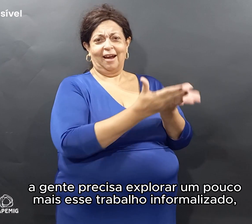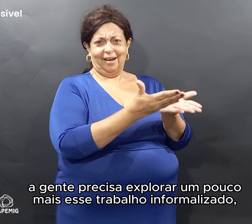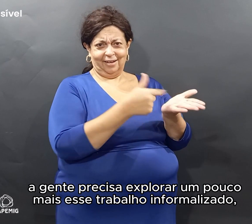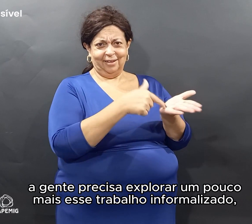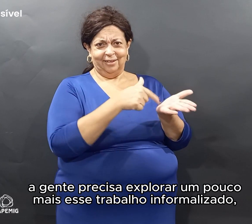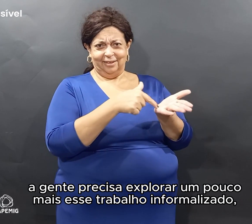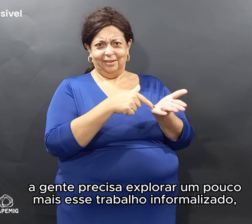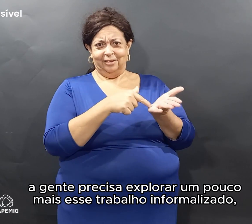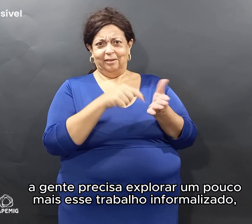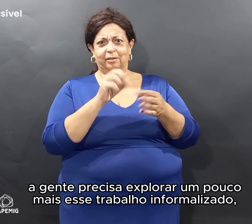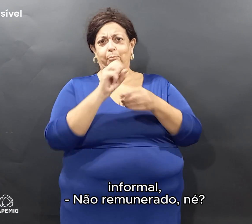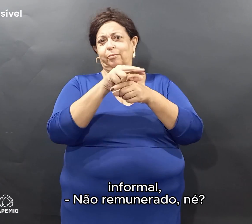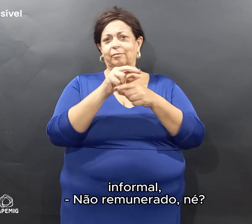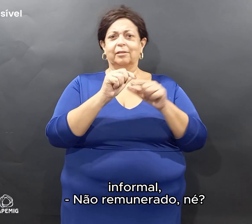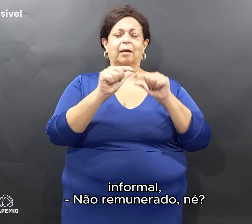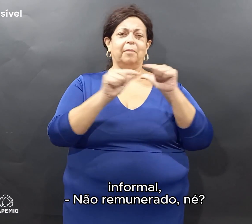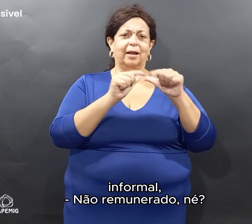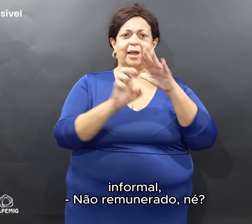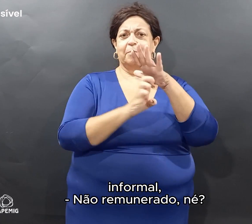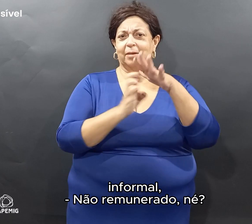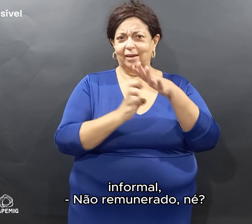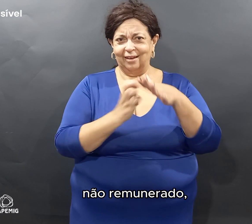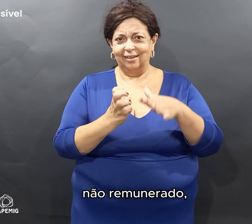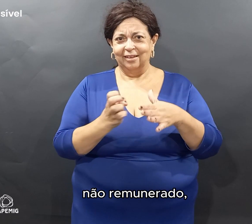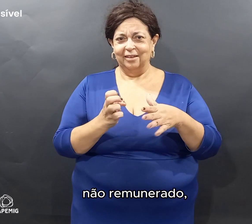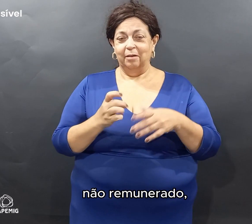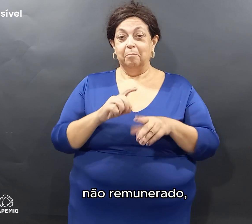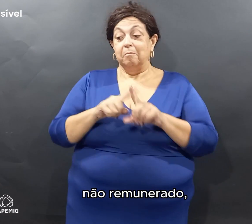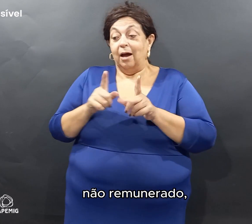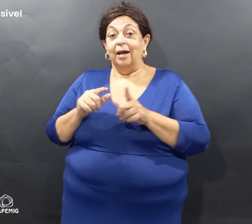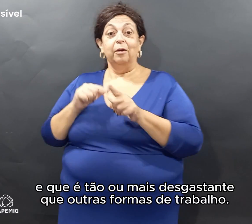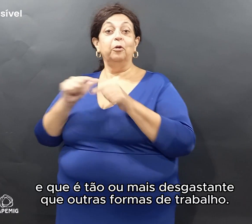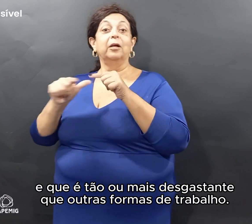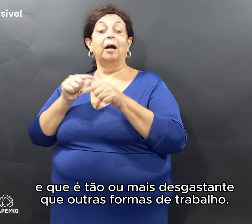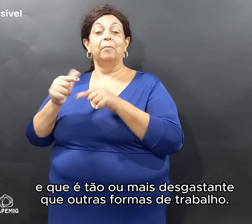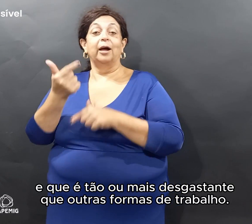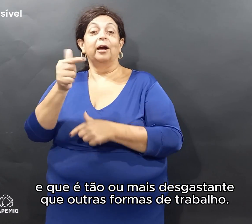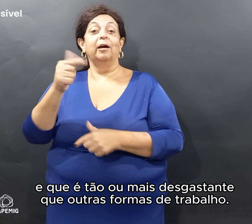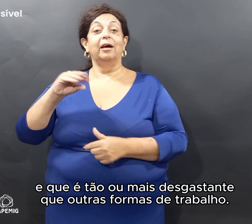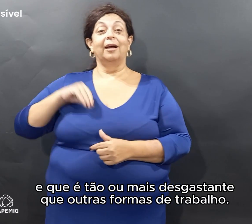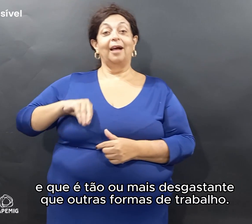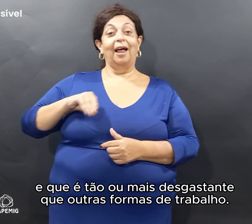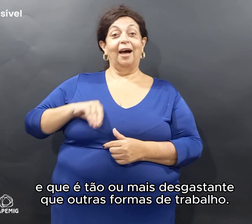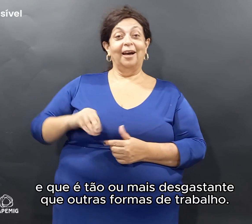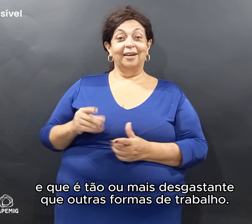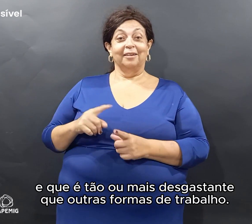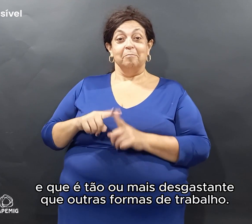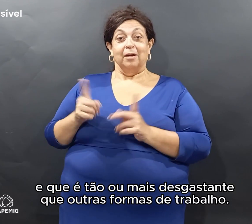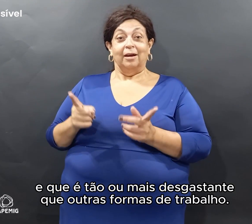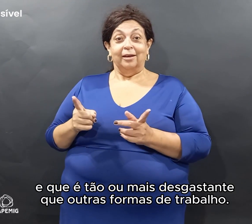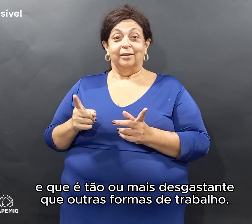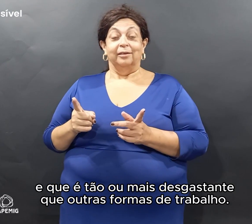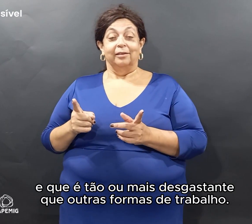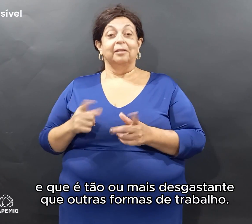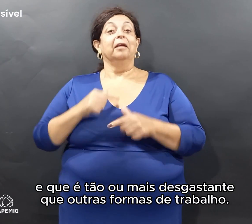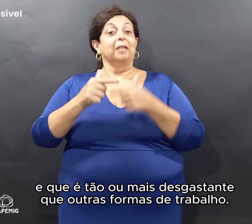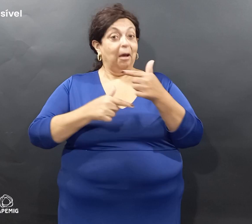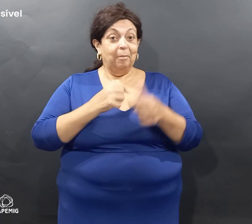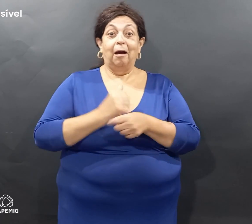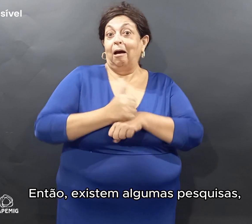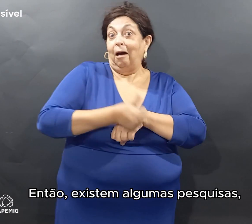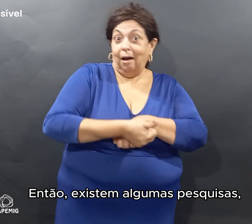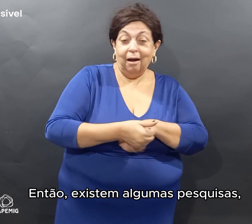trabalho informalizado, informal, não remunerado, né? Não remunerado e que é tão ou mais desgastante que outras formas de